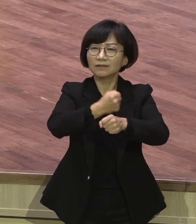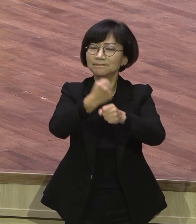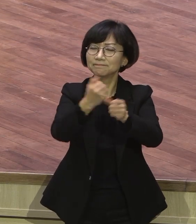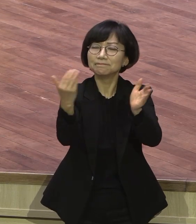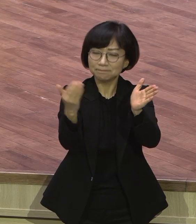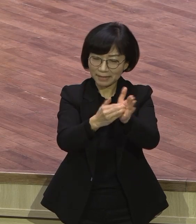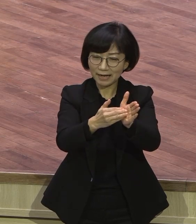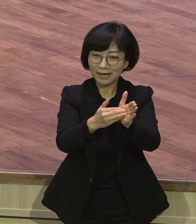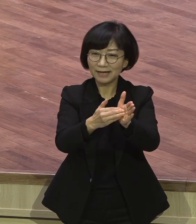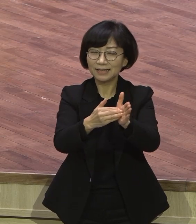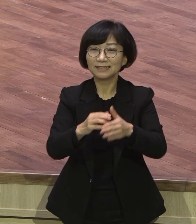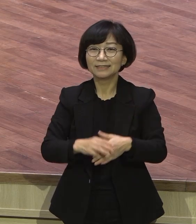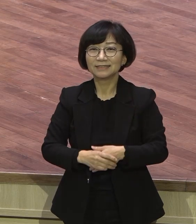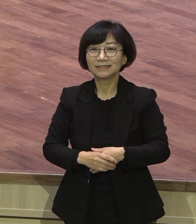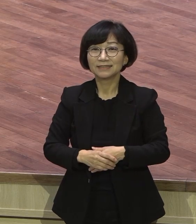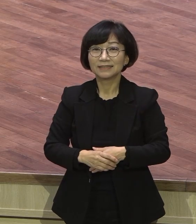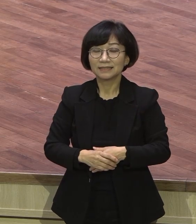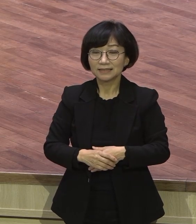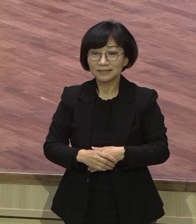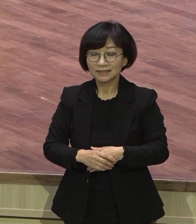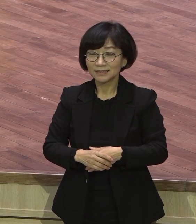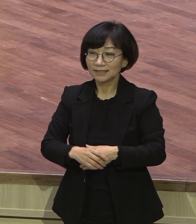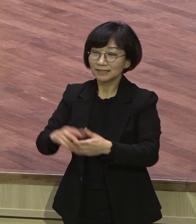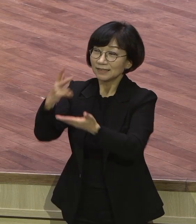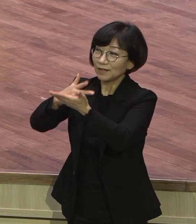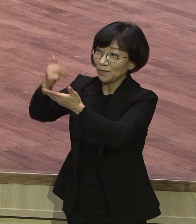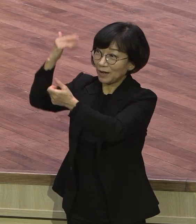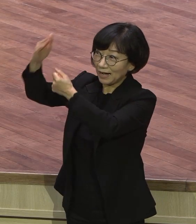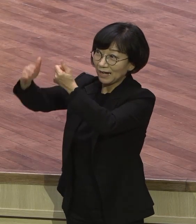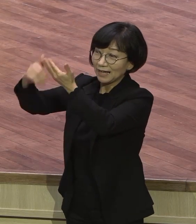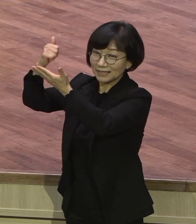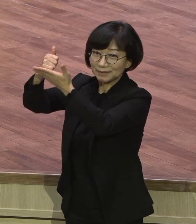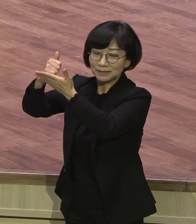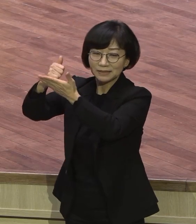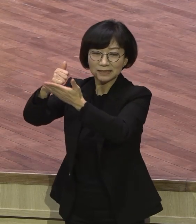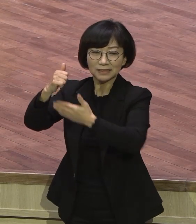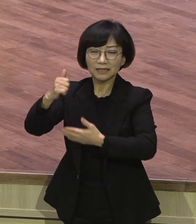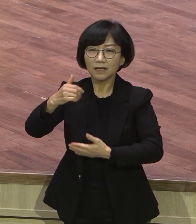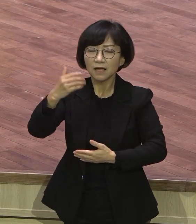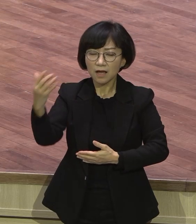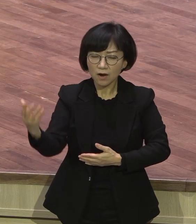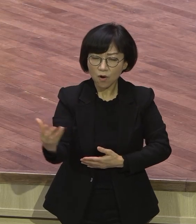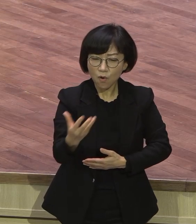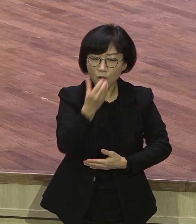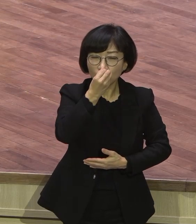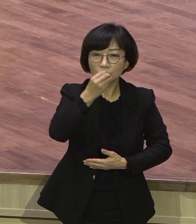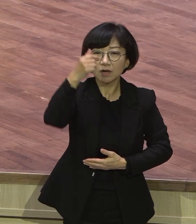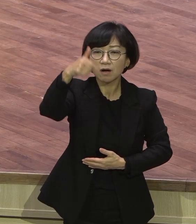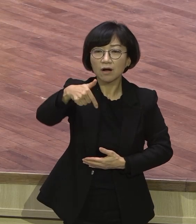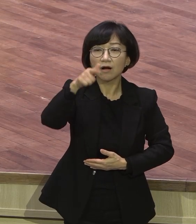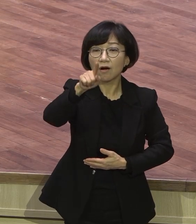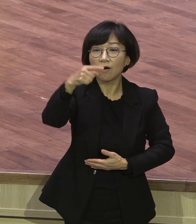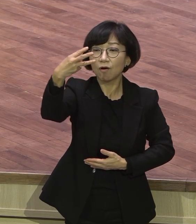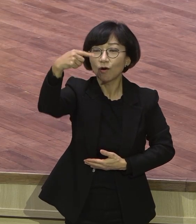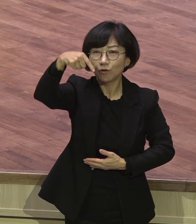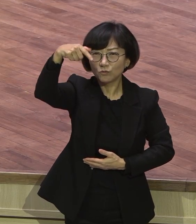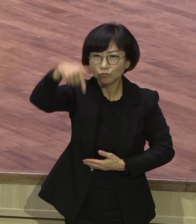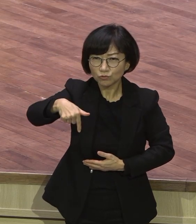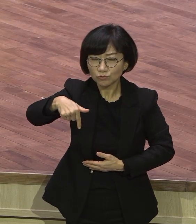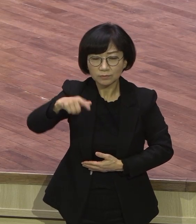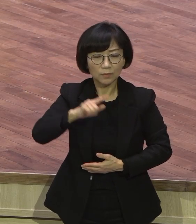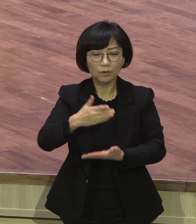그날을 거룩하게 하셨기 때문이다 거룩이란 말은 구별대다 라는 뜻이 안식이를